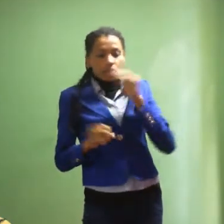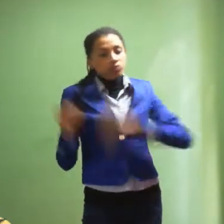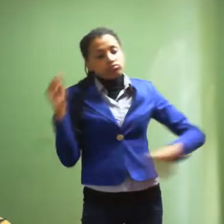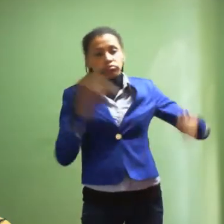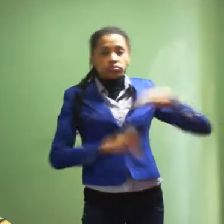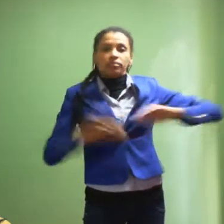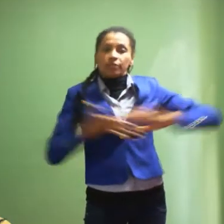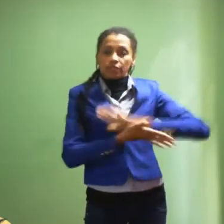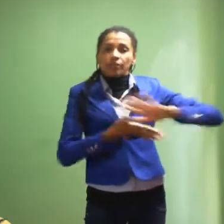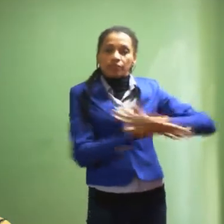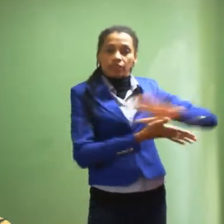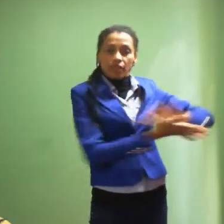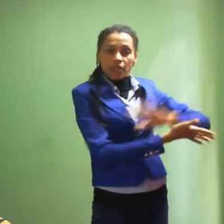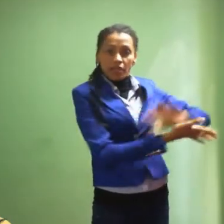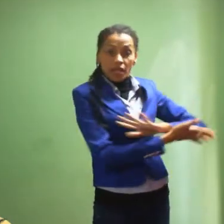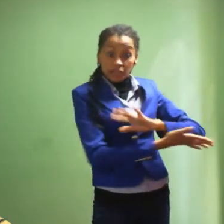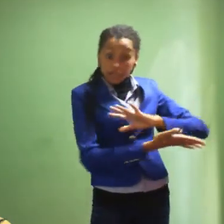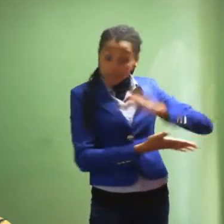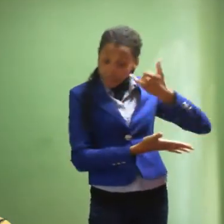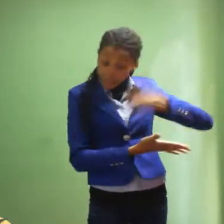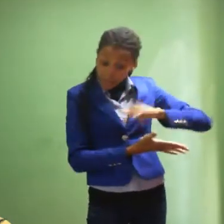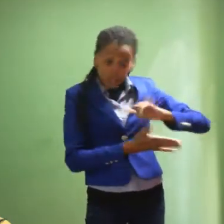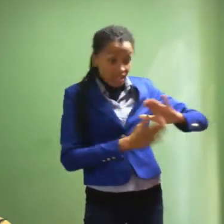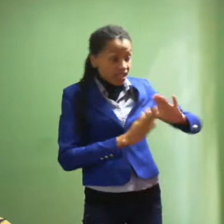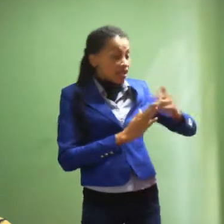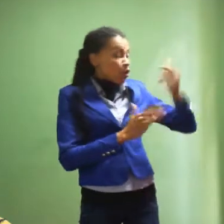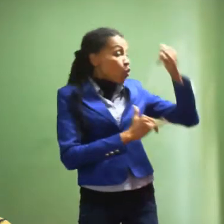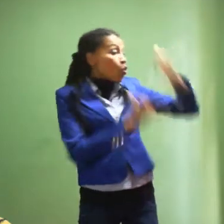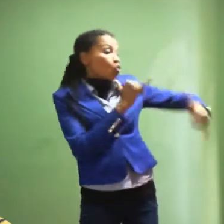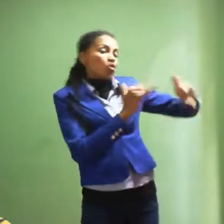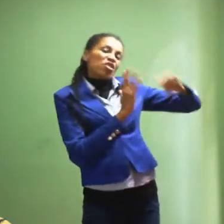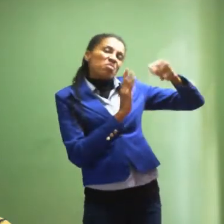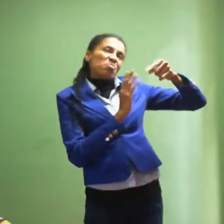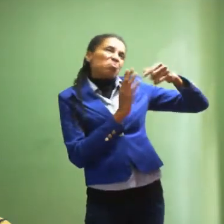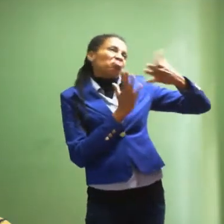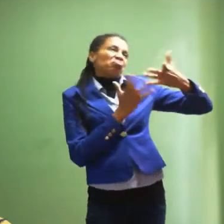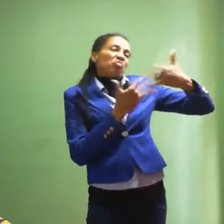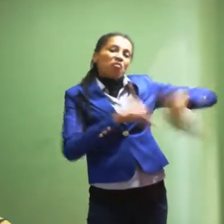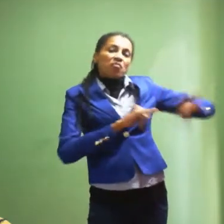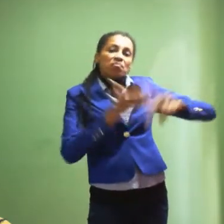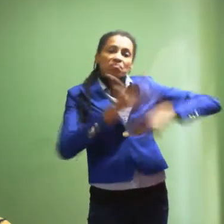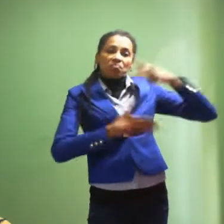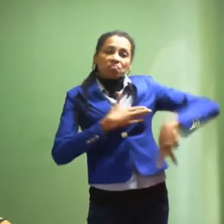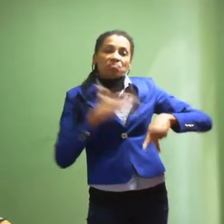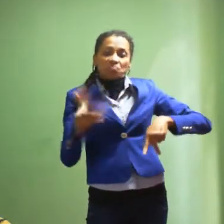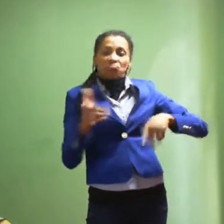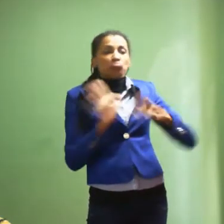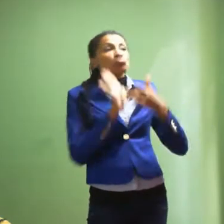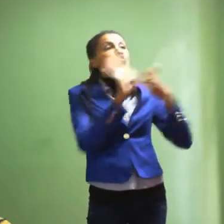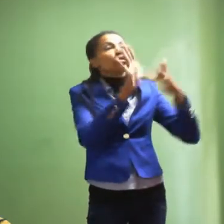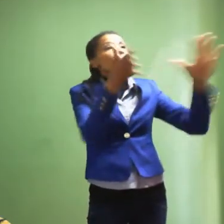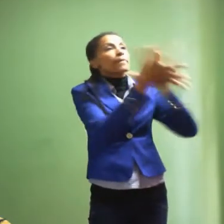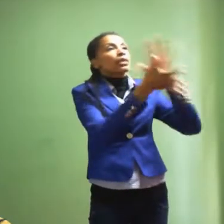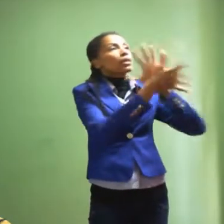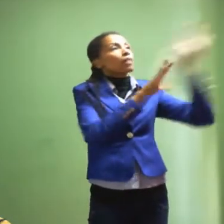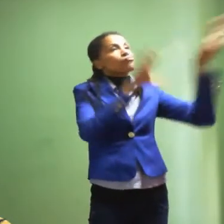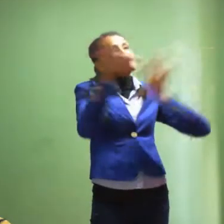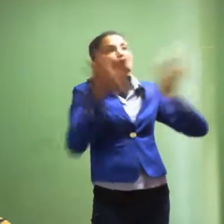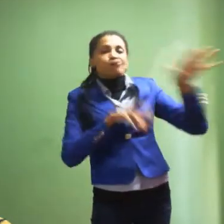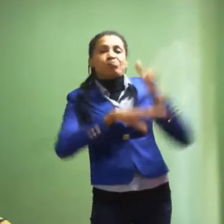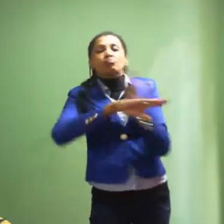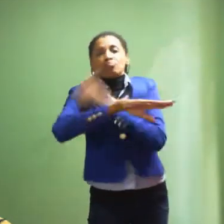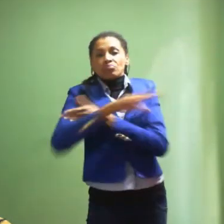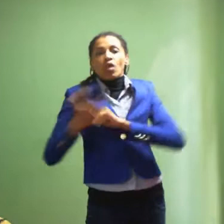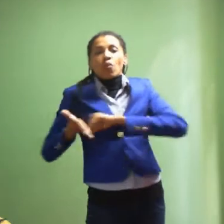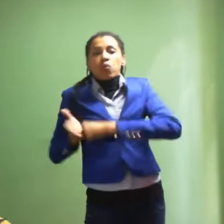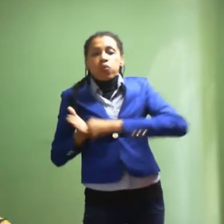los estudiantes. En cambio, si vamos a la salida, vienen al aula, cuentan, puede ser paso a paso, qué hicieron, el